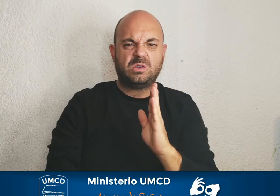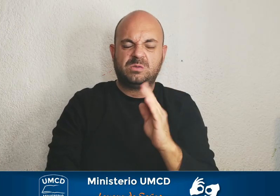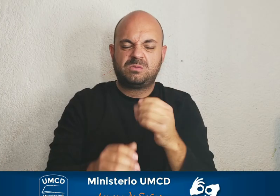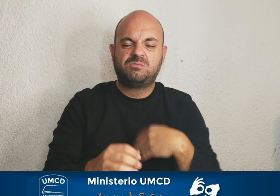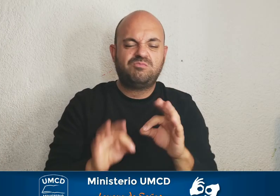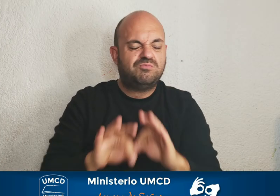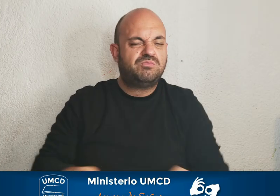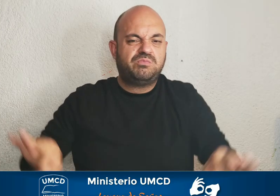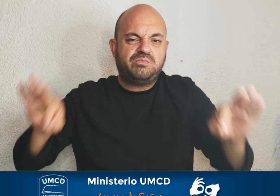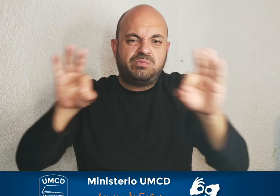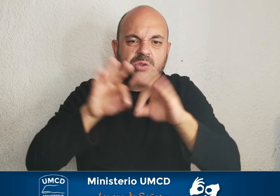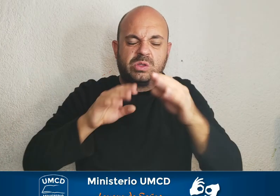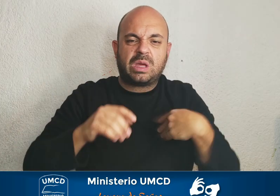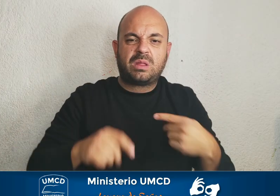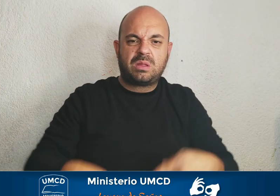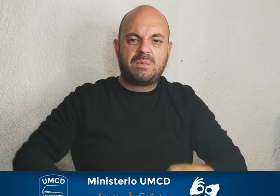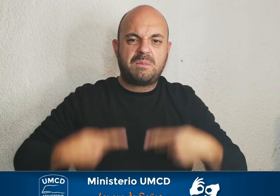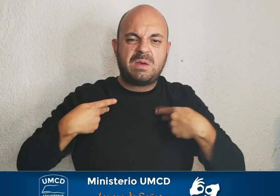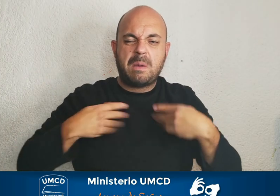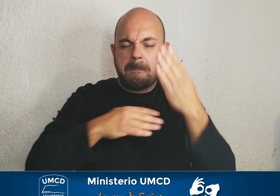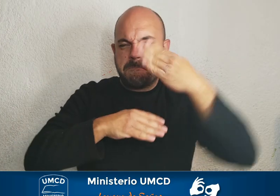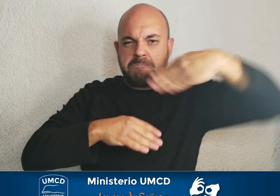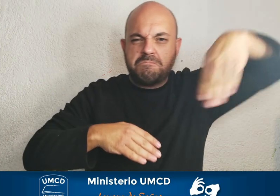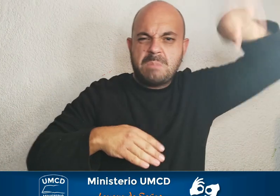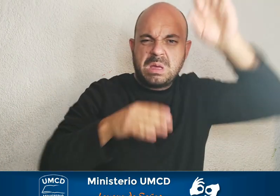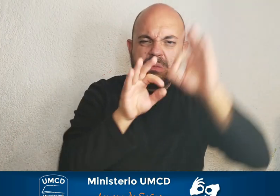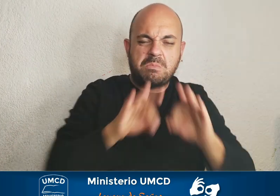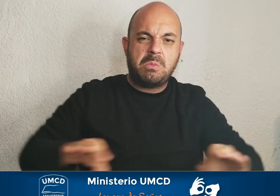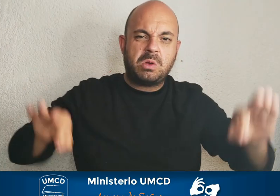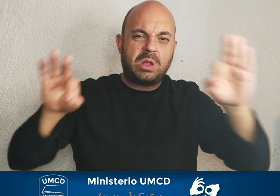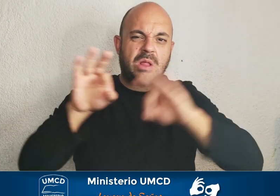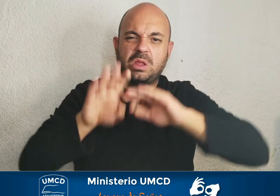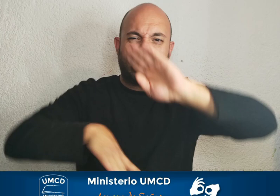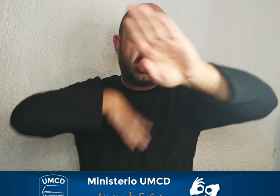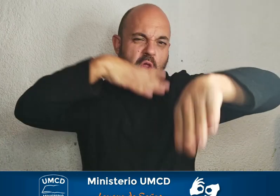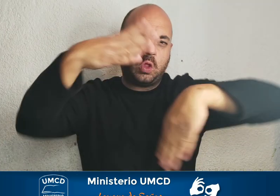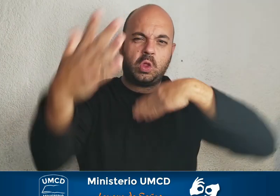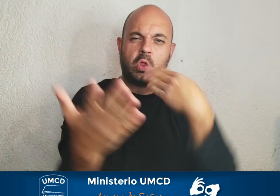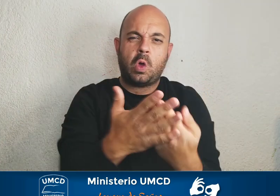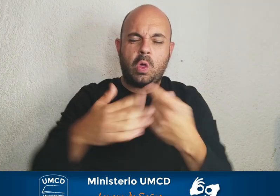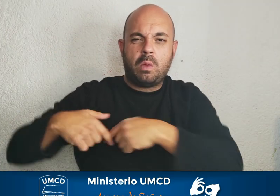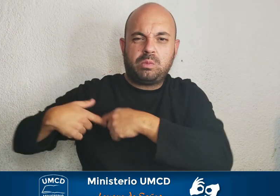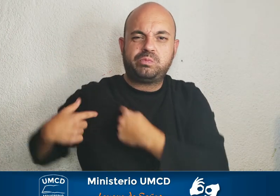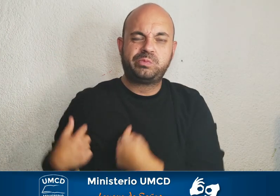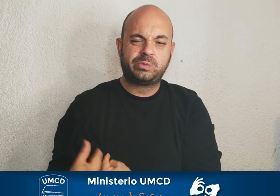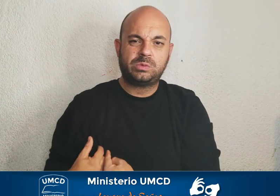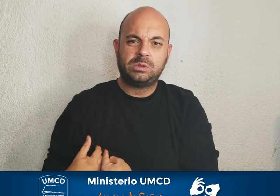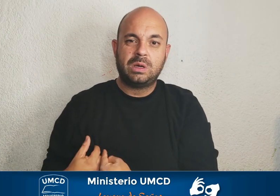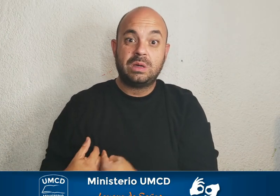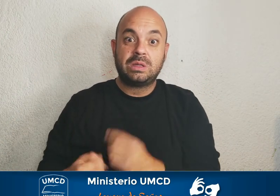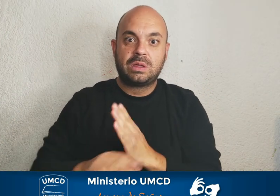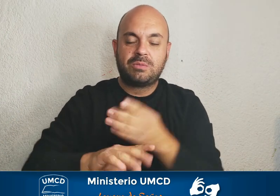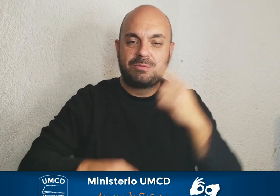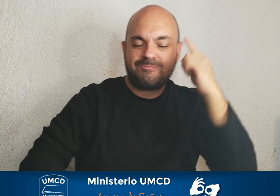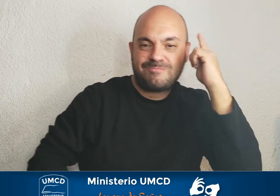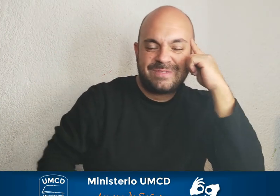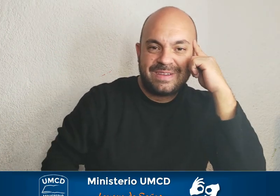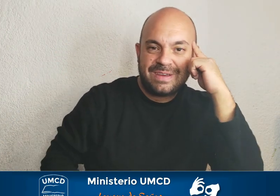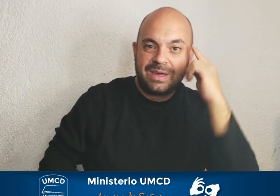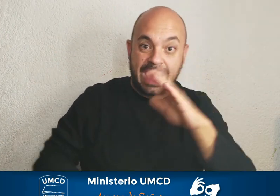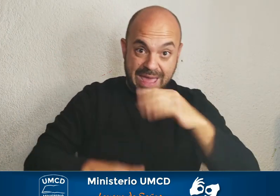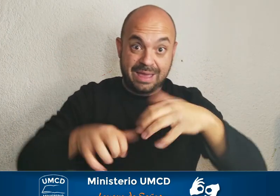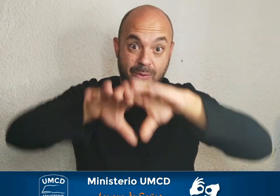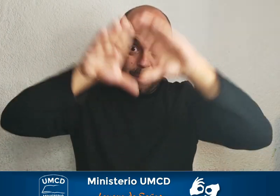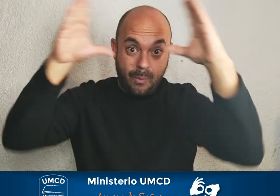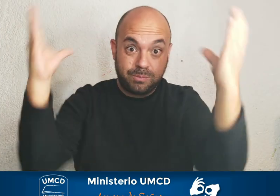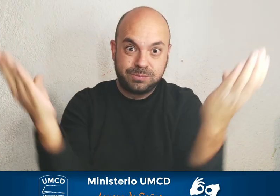y encontrará que su vida, esta vida aquí en la tierra, tendrá mucho significado, mucho valor,